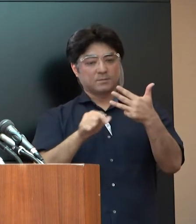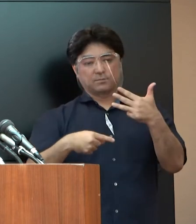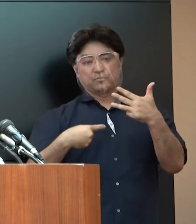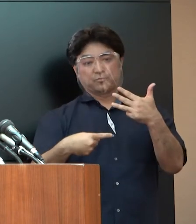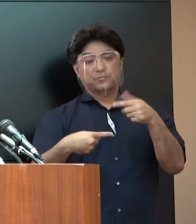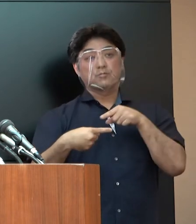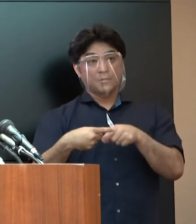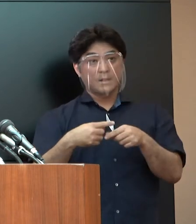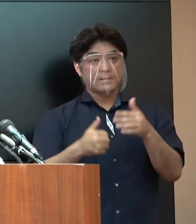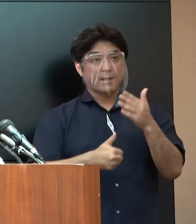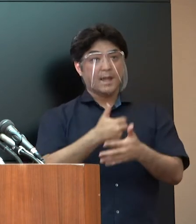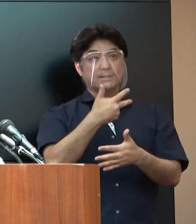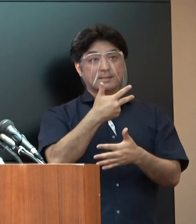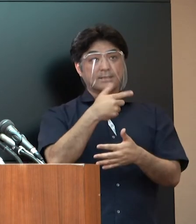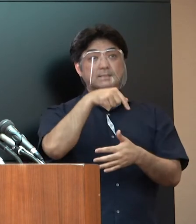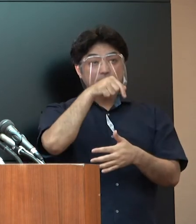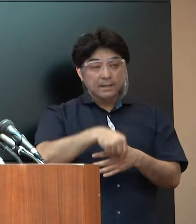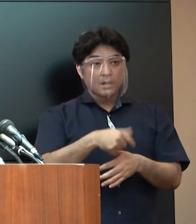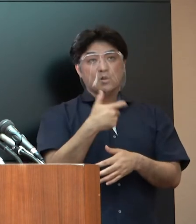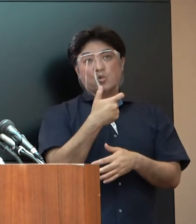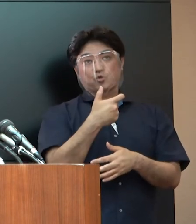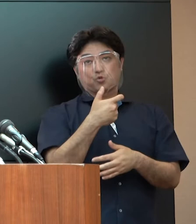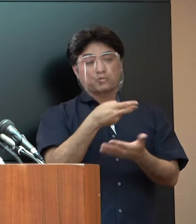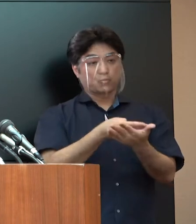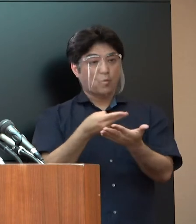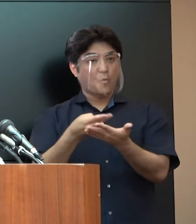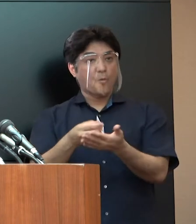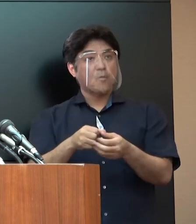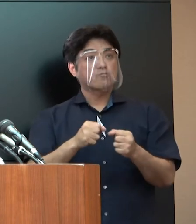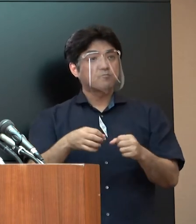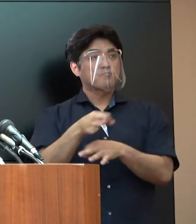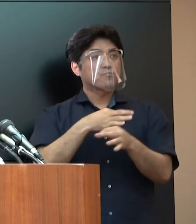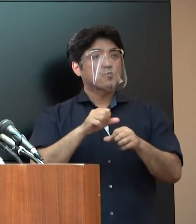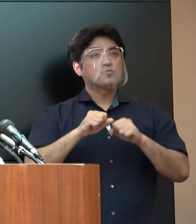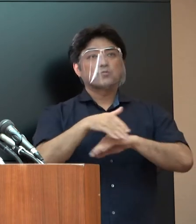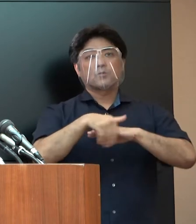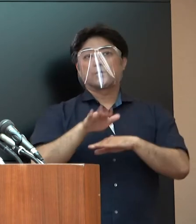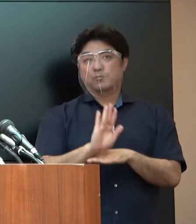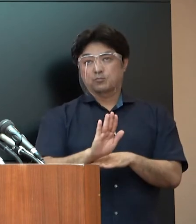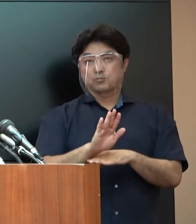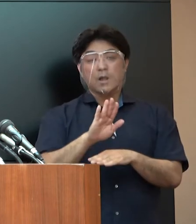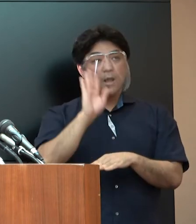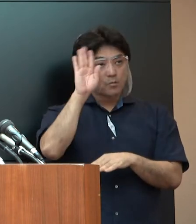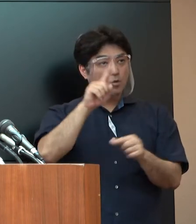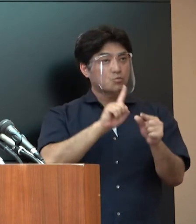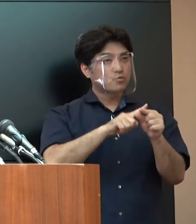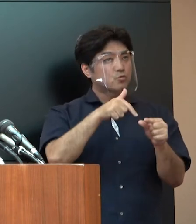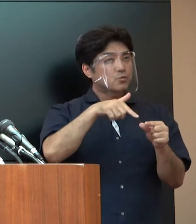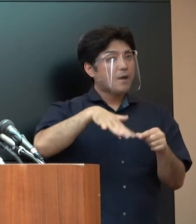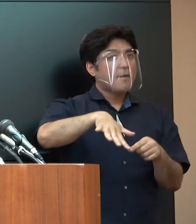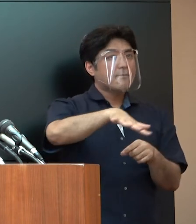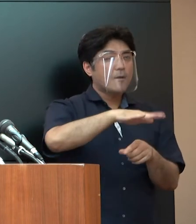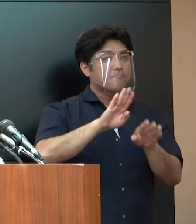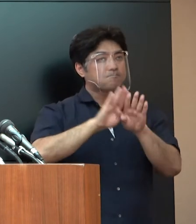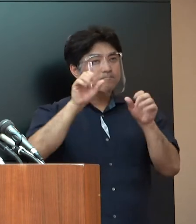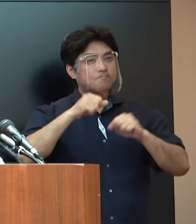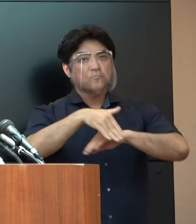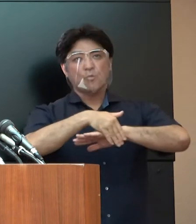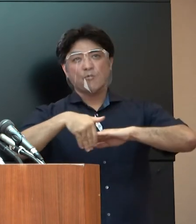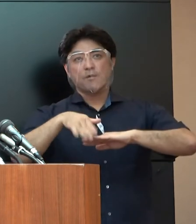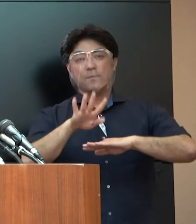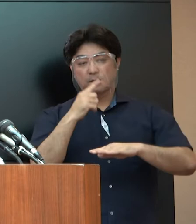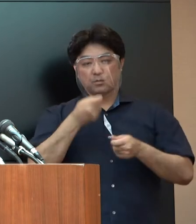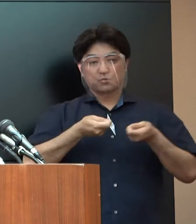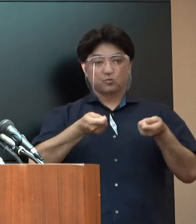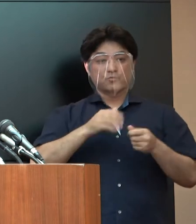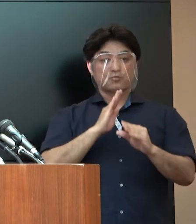に那覇市内に60床の運用開始を予定しています。その後も中部地域などでの開設に向け現在調整を